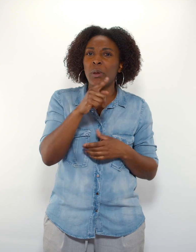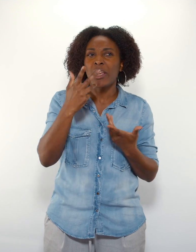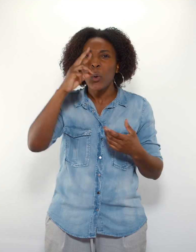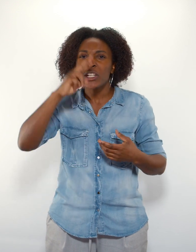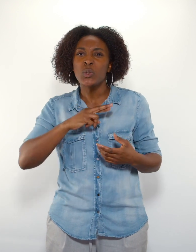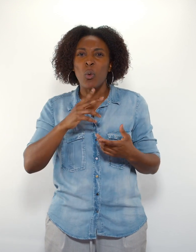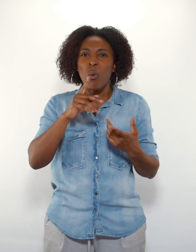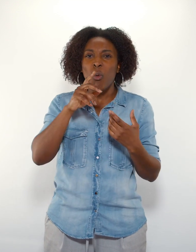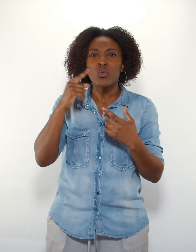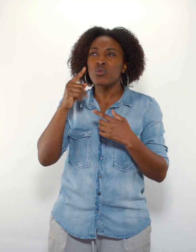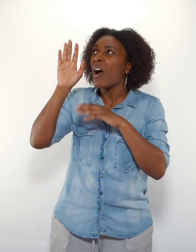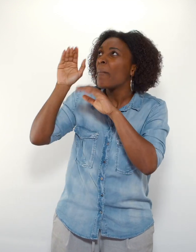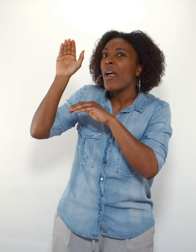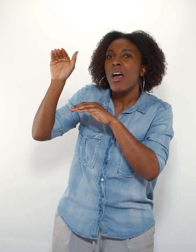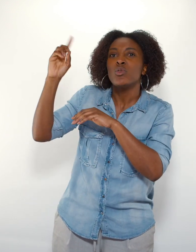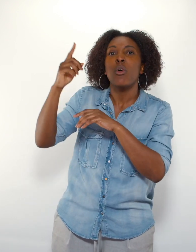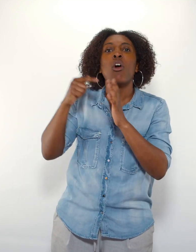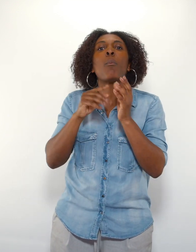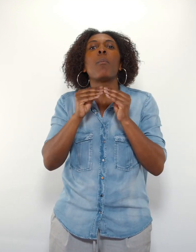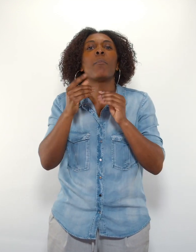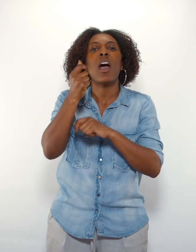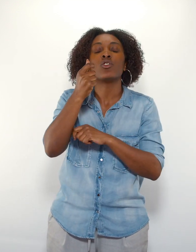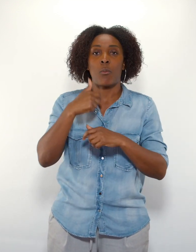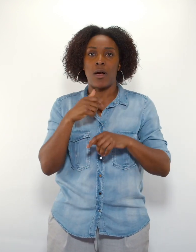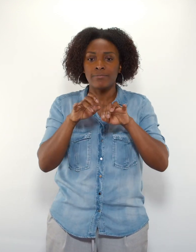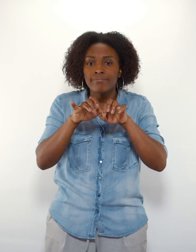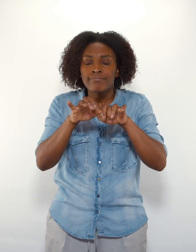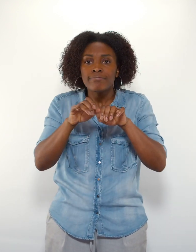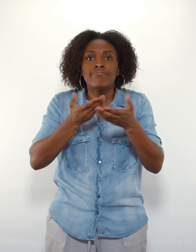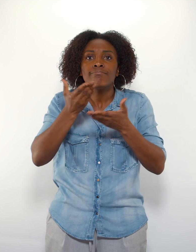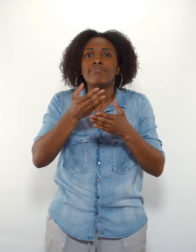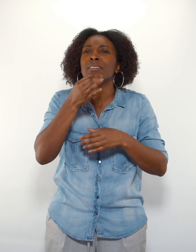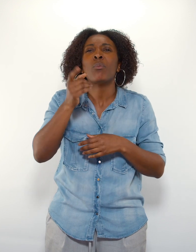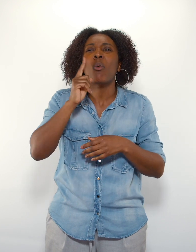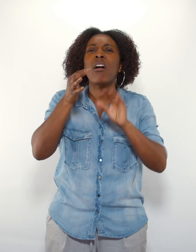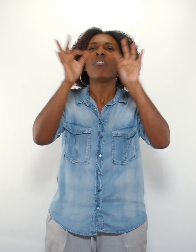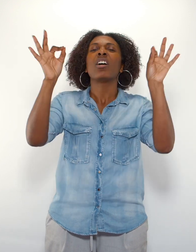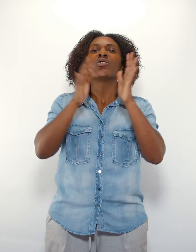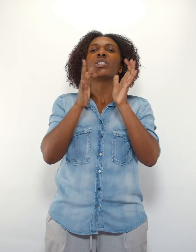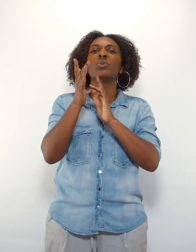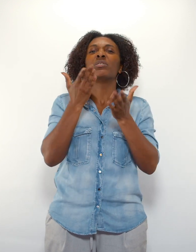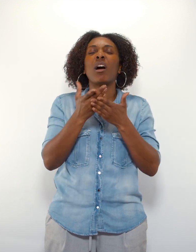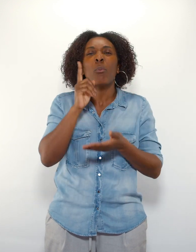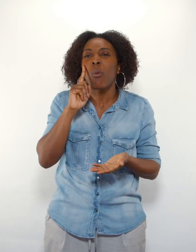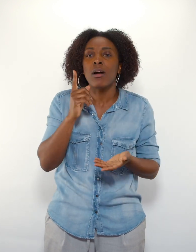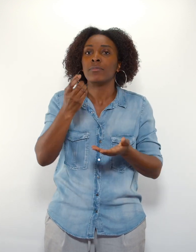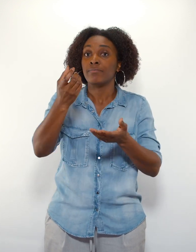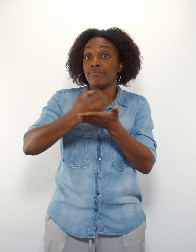lorsqu'il avait des problèmes d'argent. Donc, je suis allé lui parler, en lui posant la question « Mais pourquoi est que tu t'exprimes ainsi ? » Et à ce moment-là, il a commencé à me dire ce que